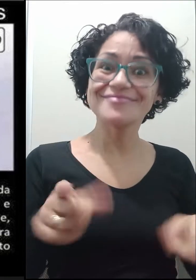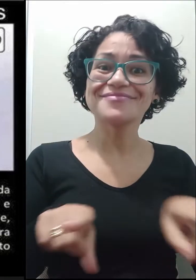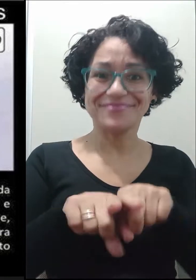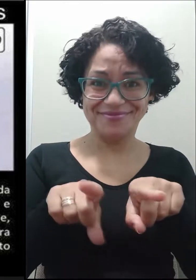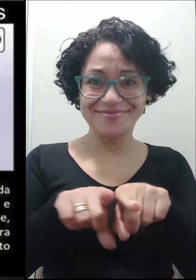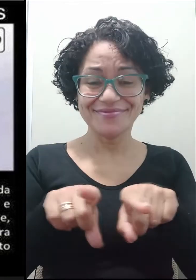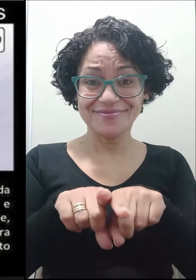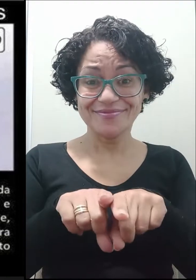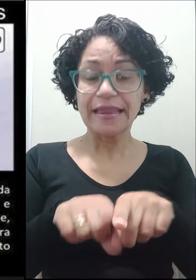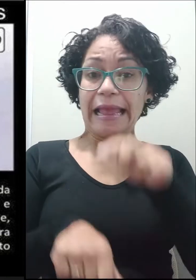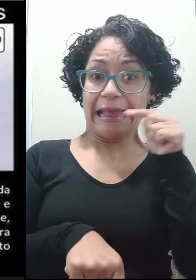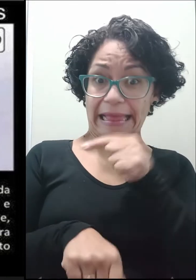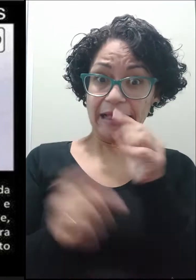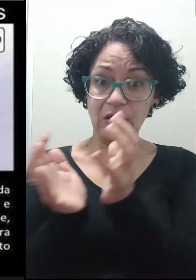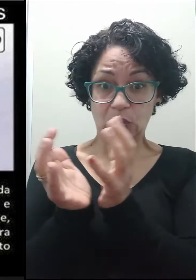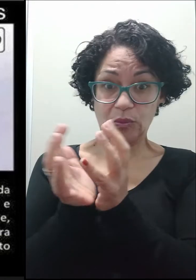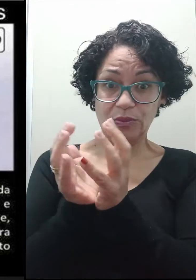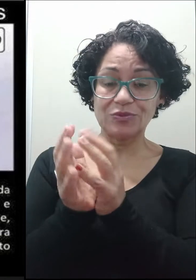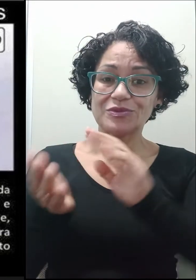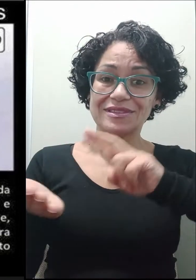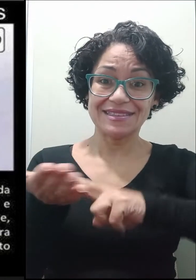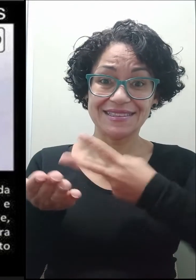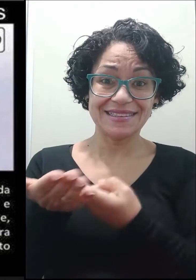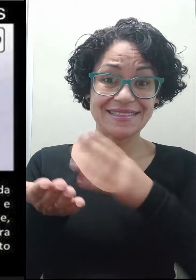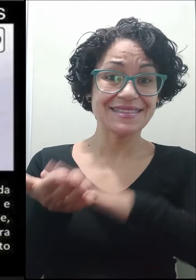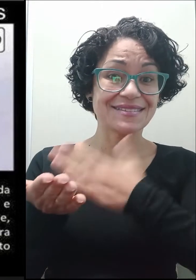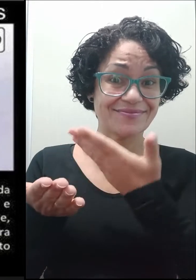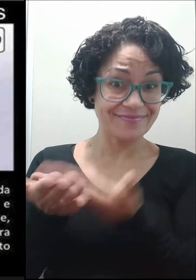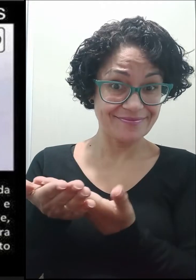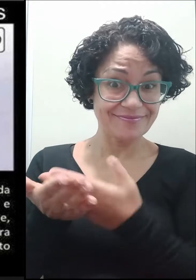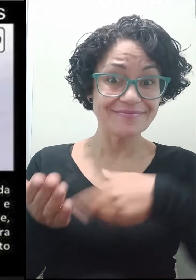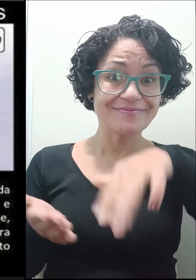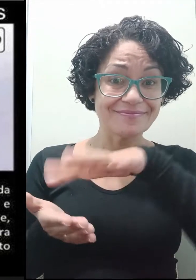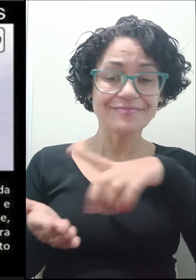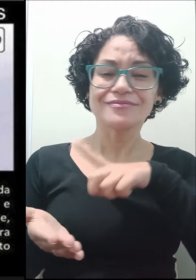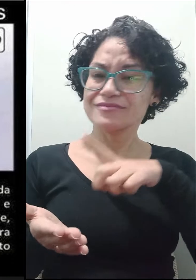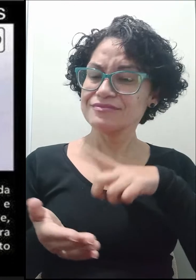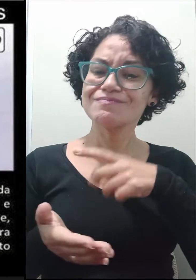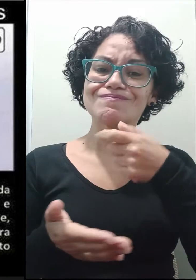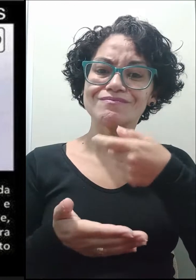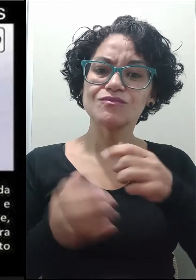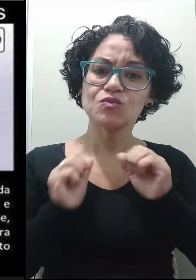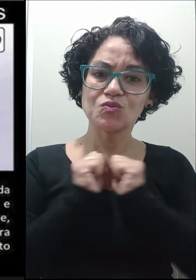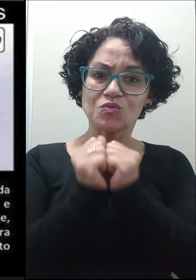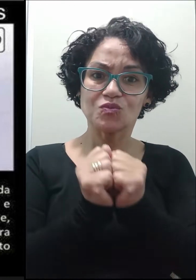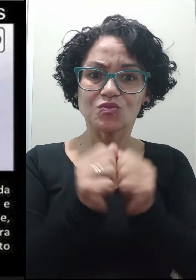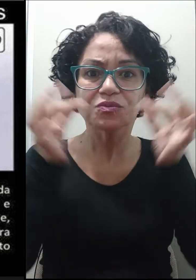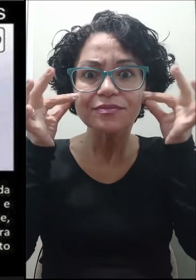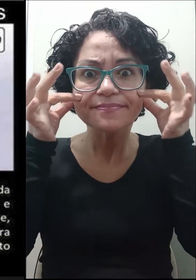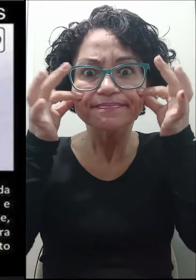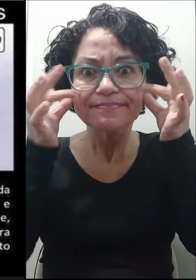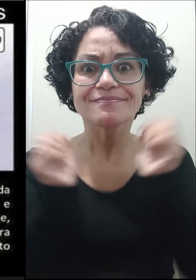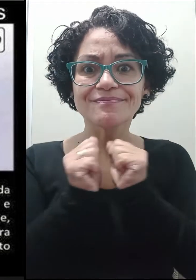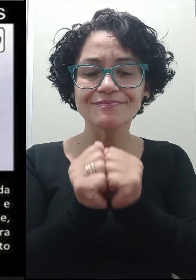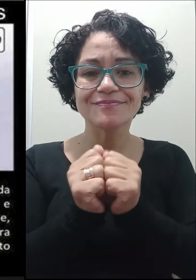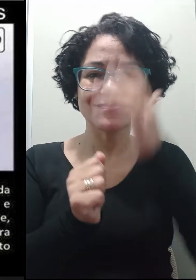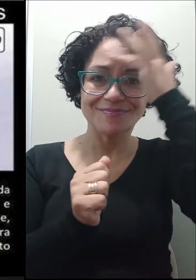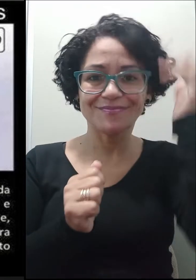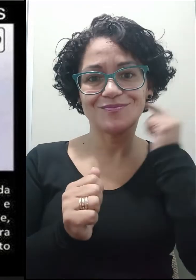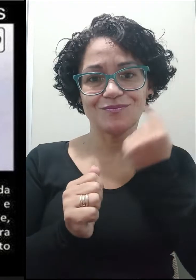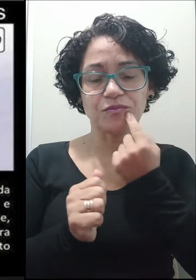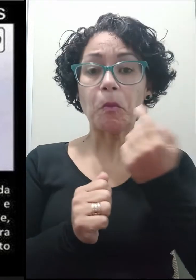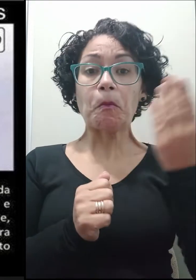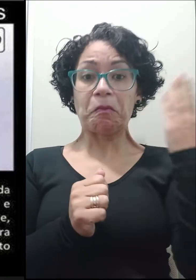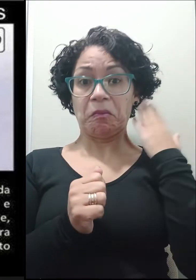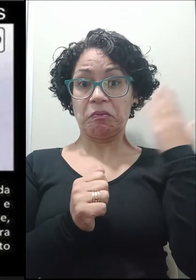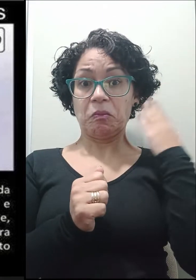sinais. A atuação desse profissional sempre esteve presente com as pessoas surdas. Não